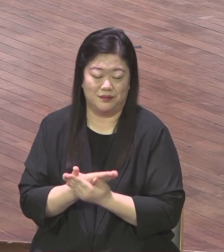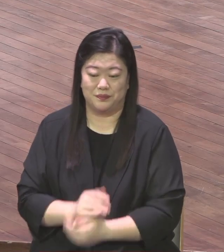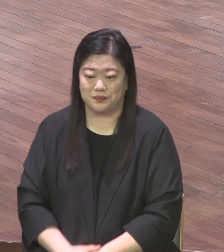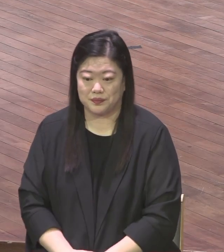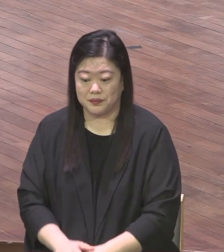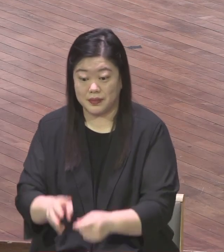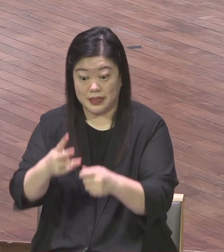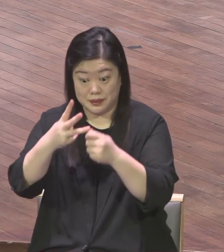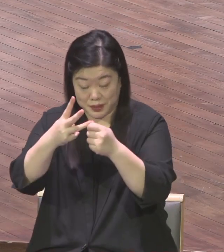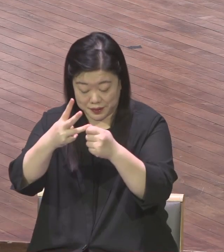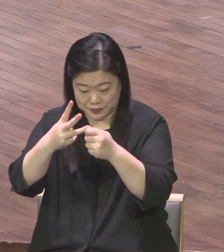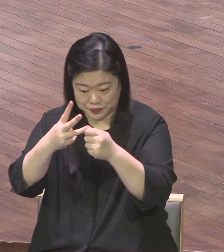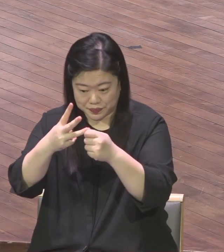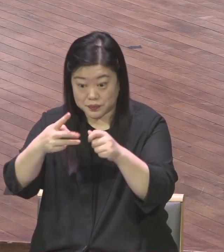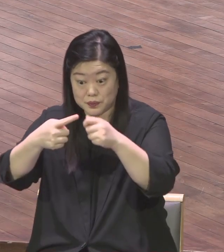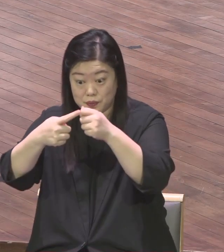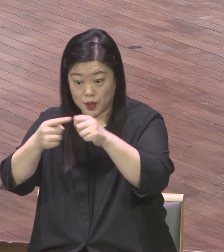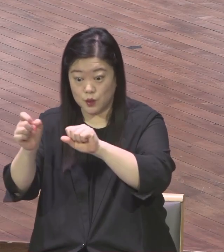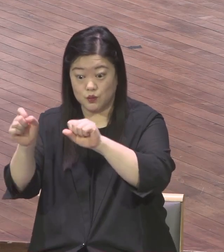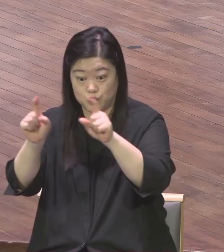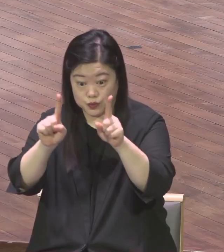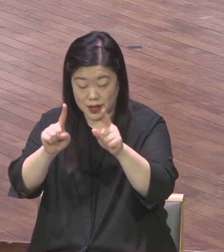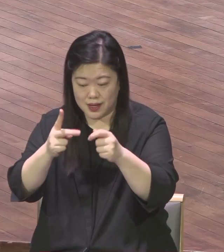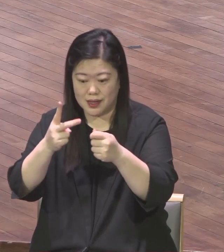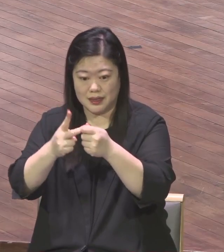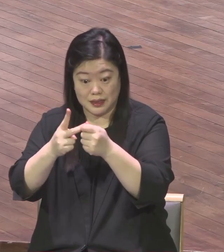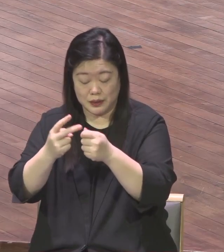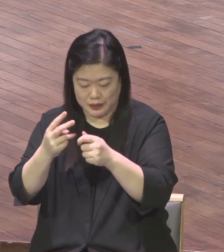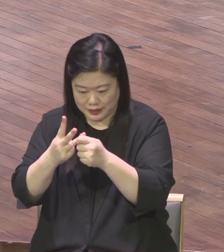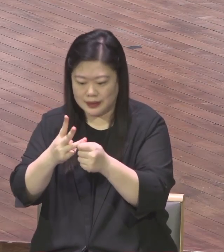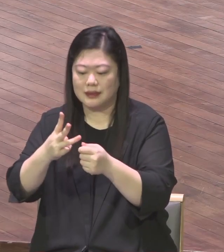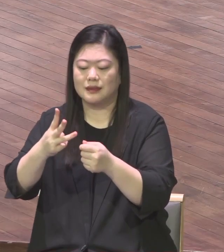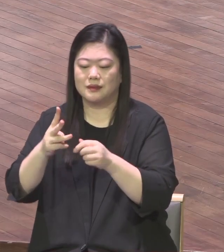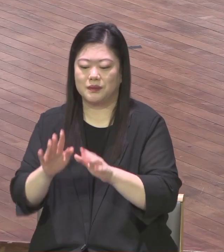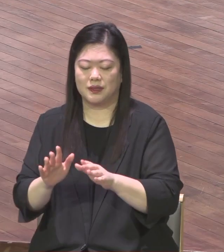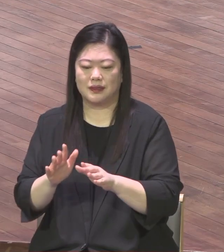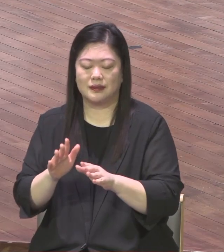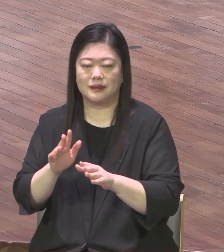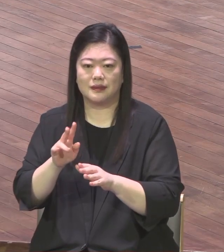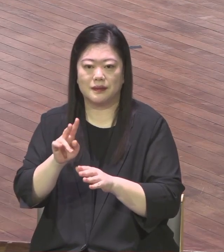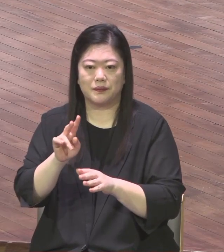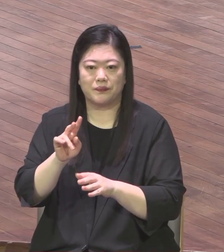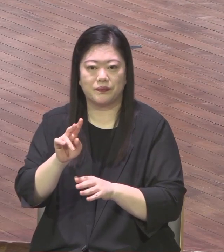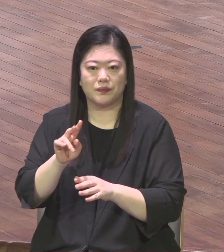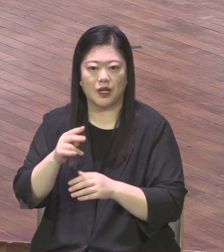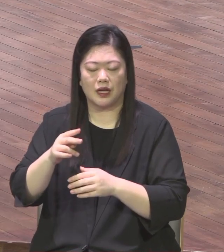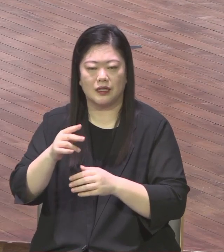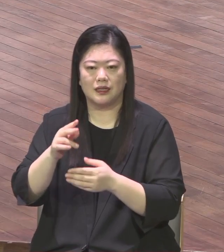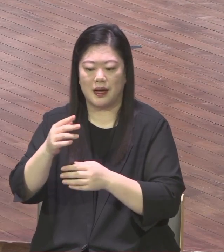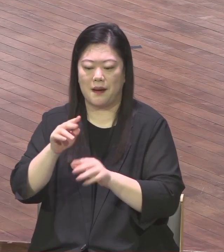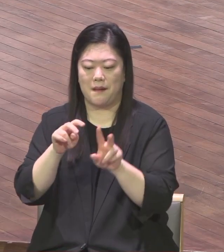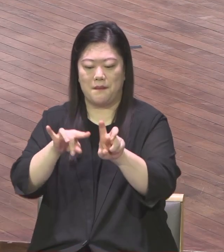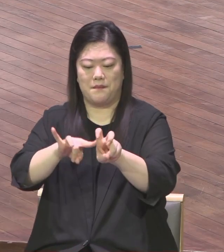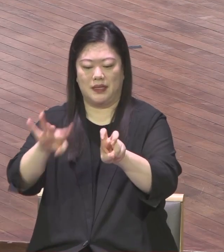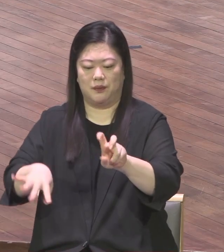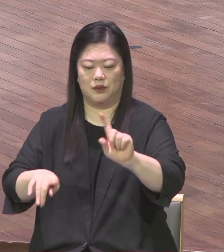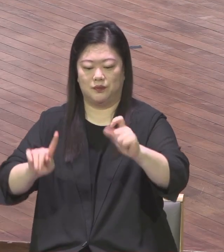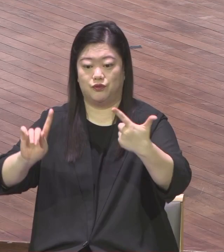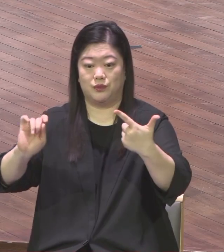교회를 세우시겠다는 예언이었지요. 마태복음 16장 18절에 보면 주는 그리스도시요 살아계신